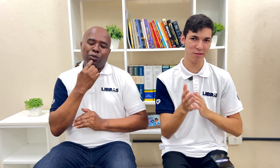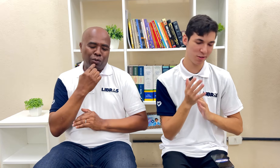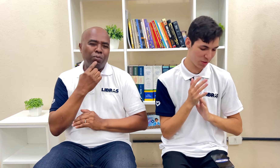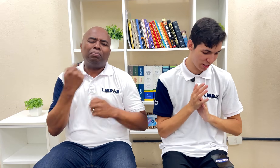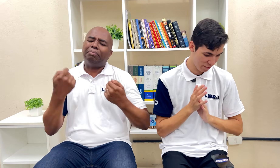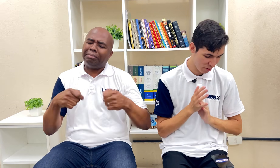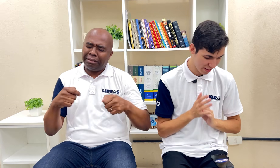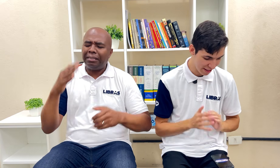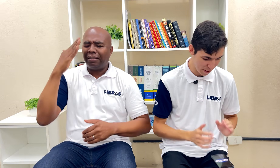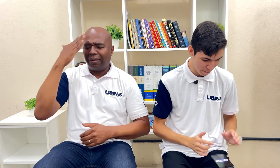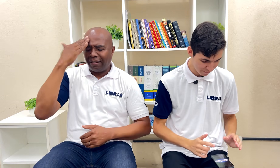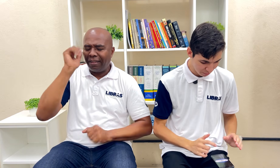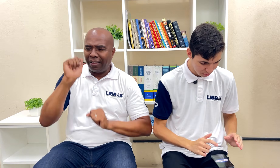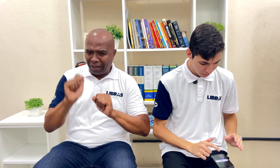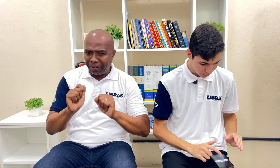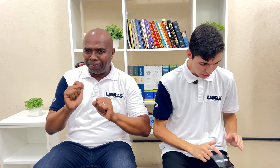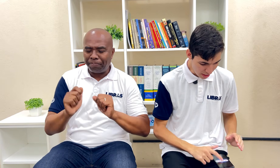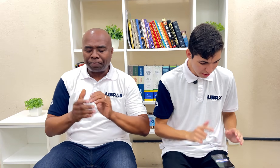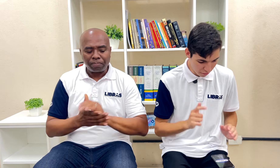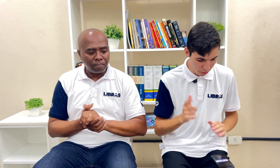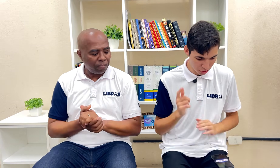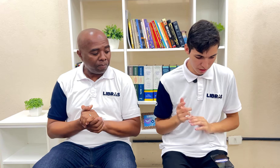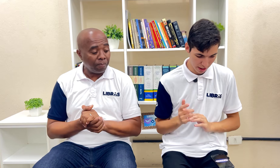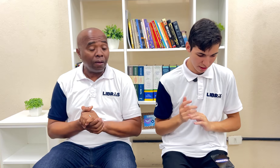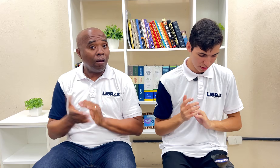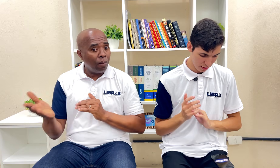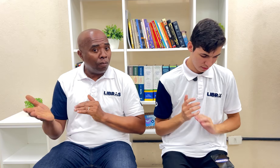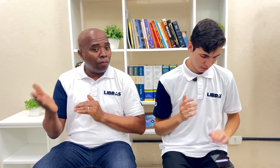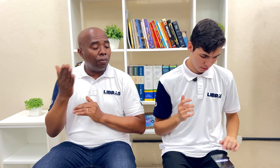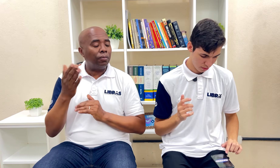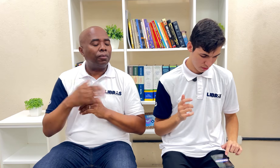vocês vão entender. Então vamos continuar.